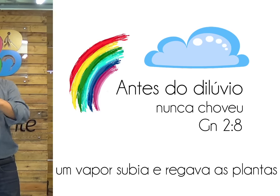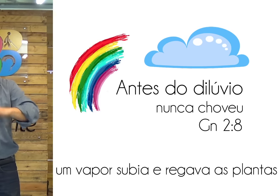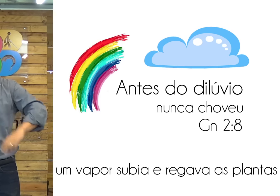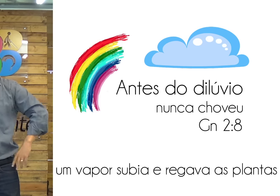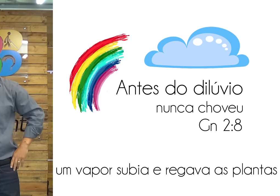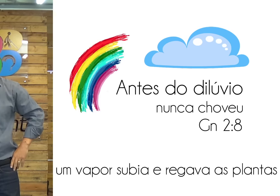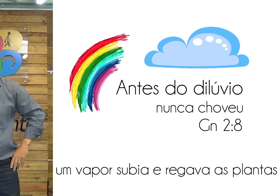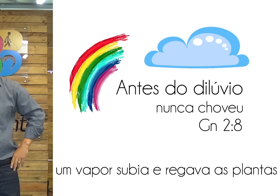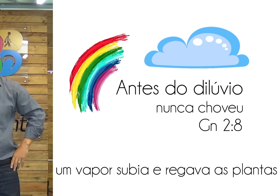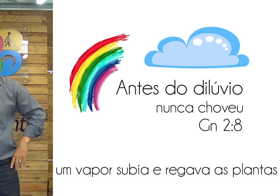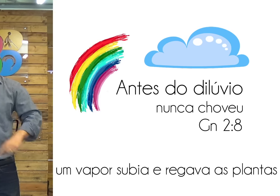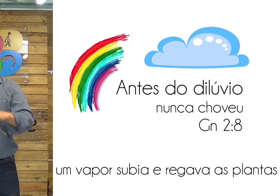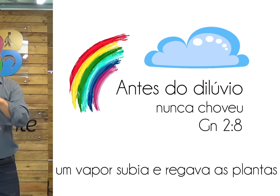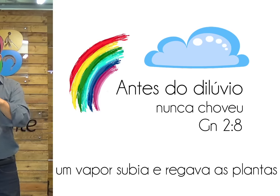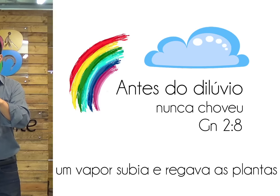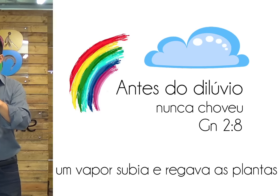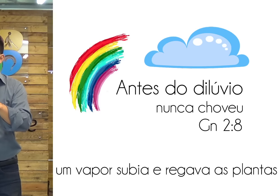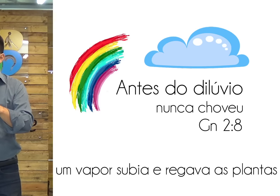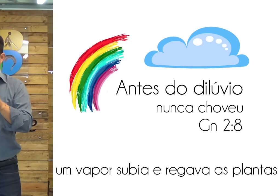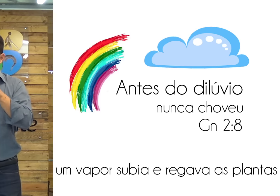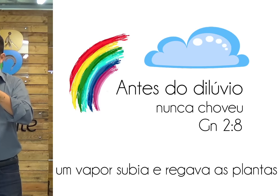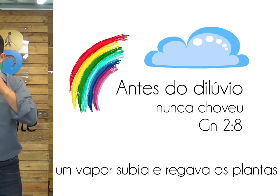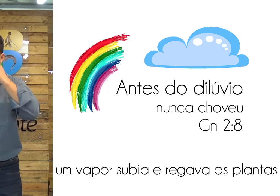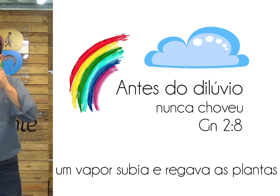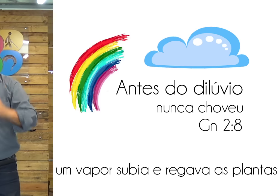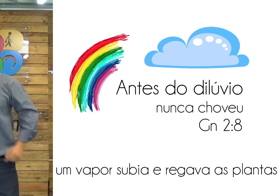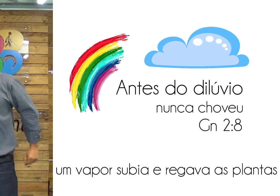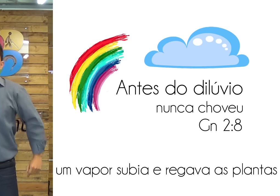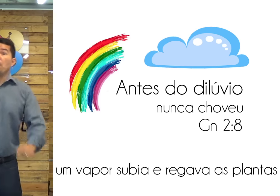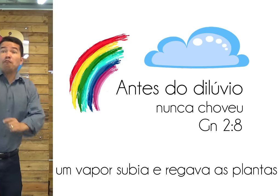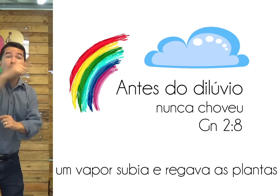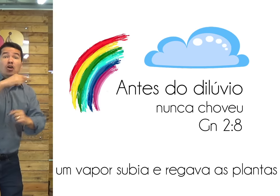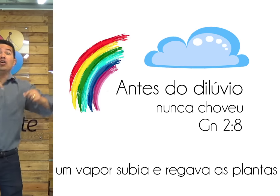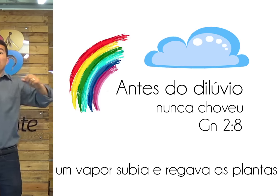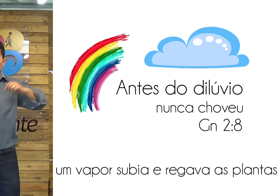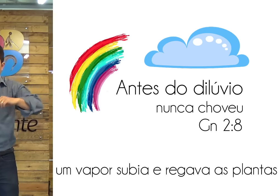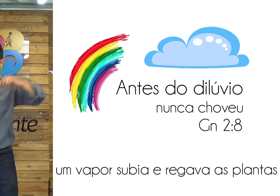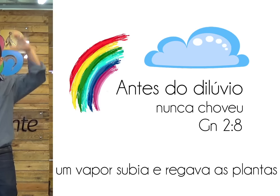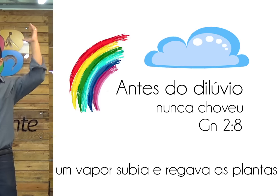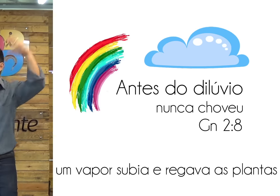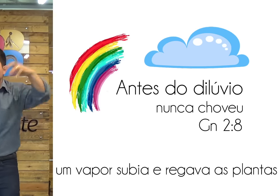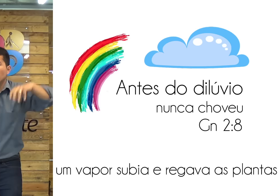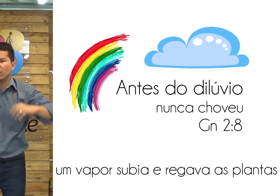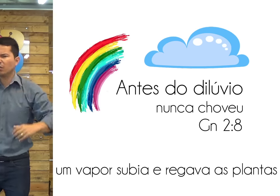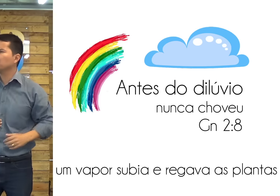pessoas não acreditavam em Noé porque não falava olha vai ter uma